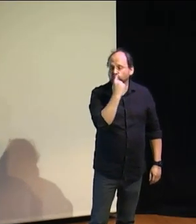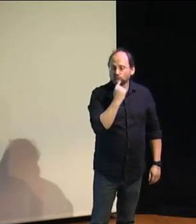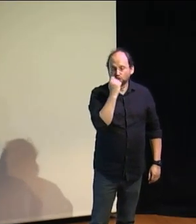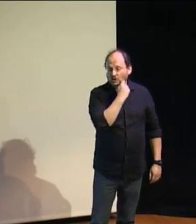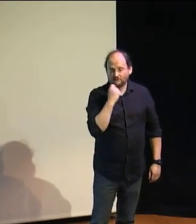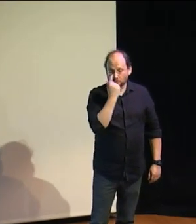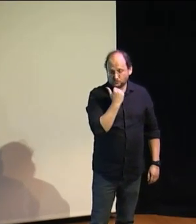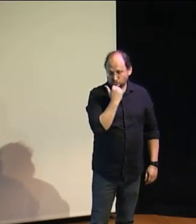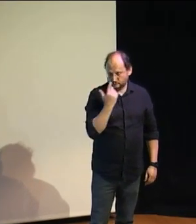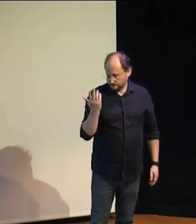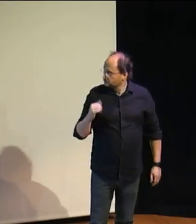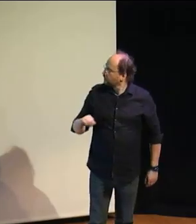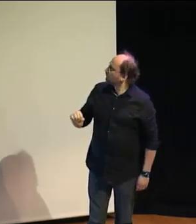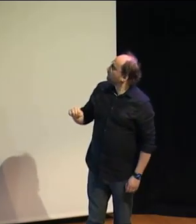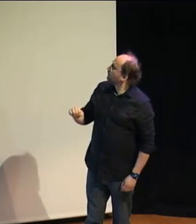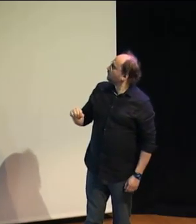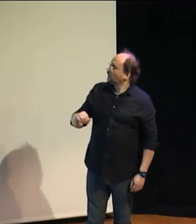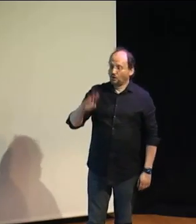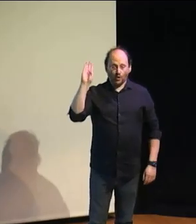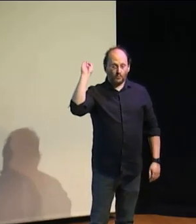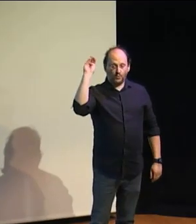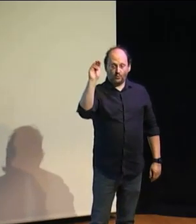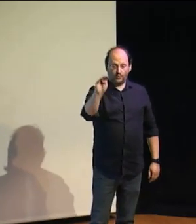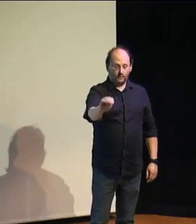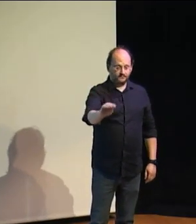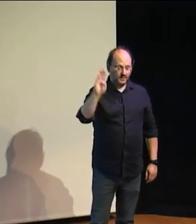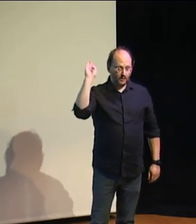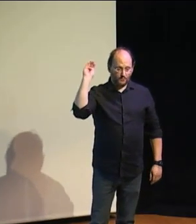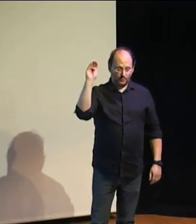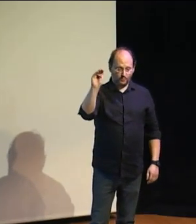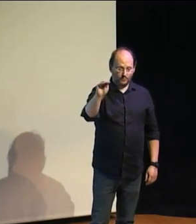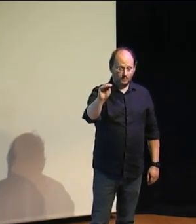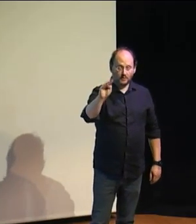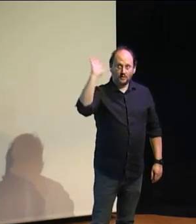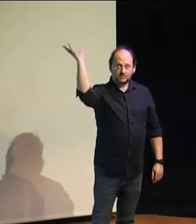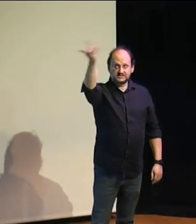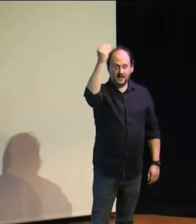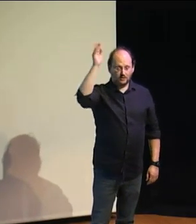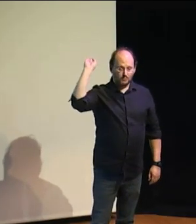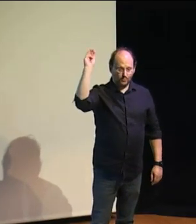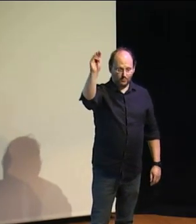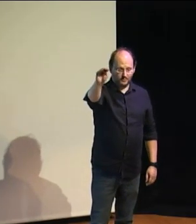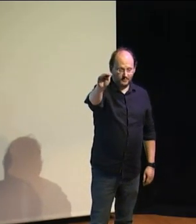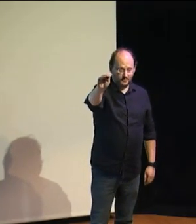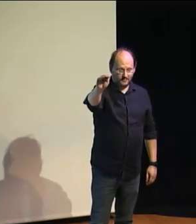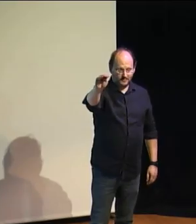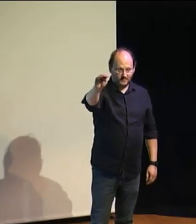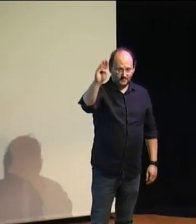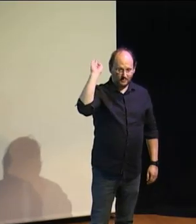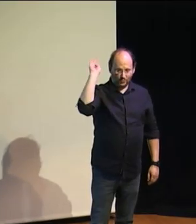Rouge, c'est l'index qui s'appuie sur les lèvres, rouge. Le bleu, c'est un B qui passe au-dessus de la tête